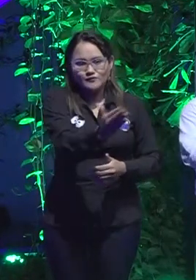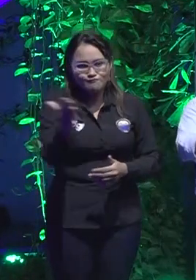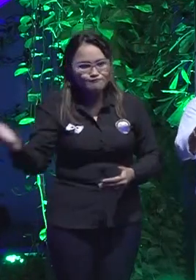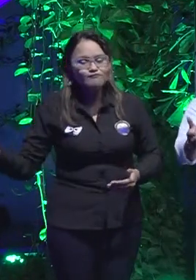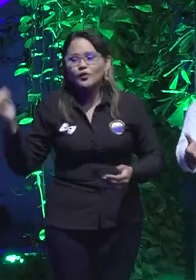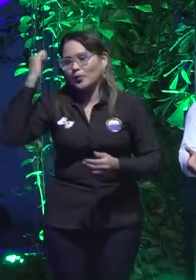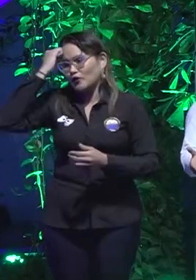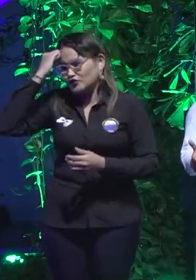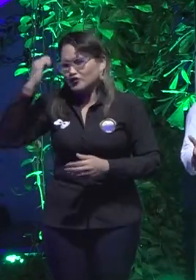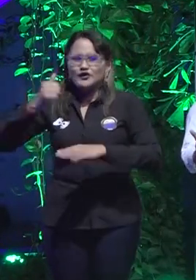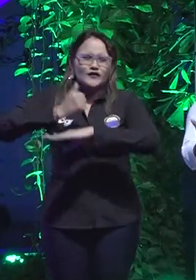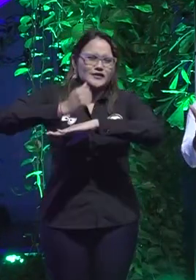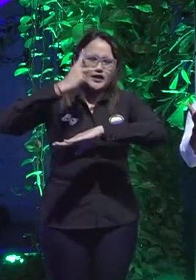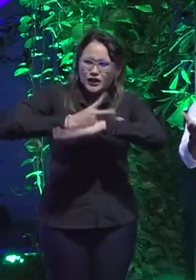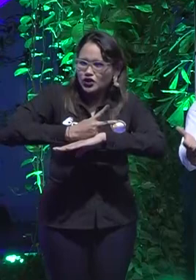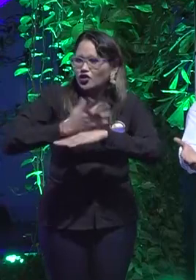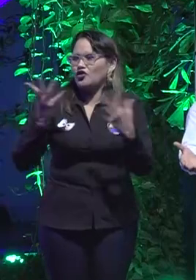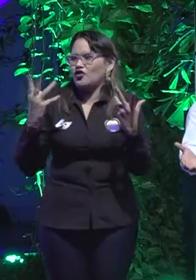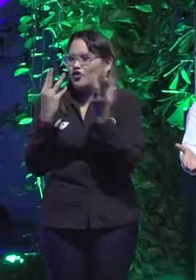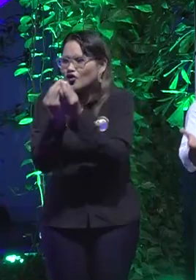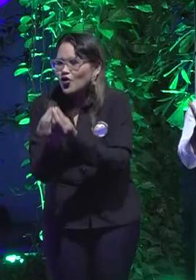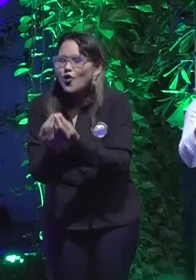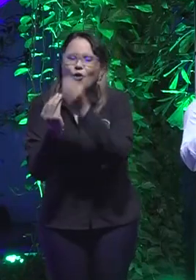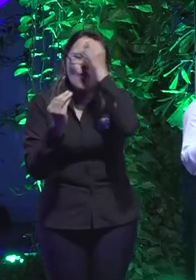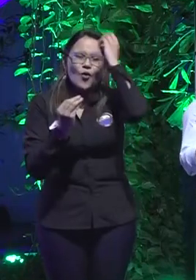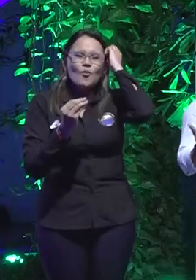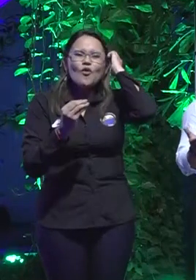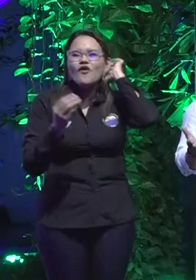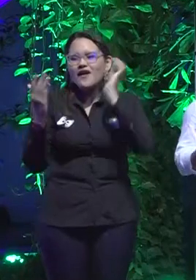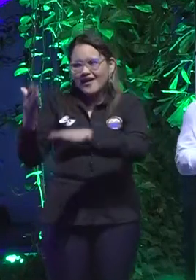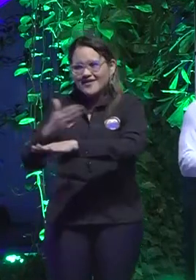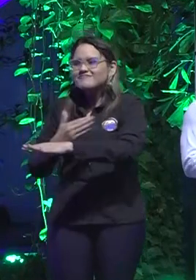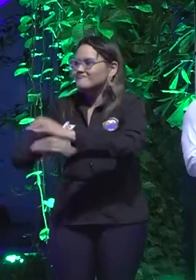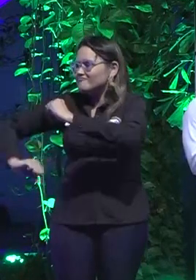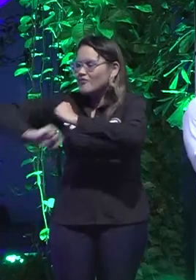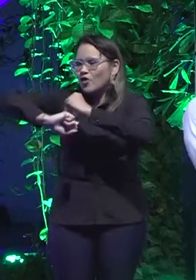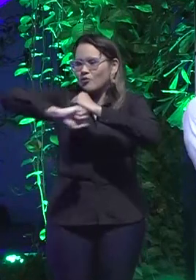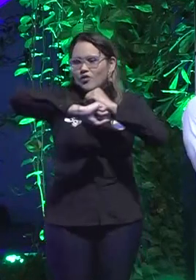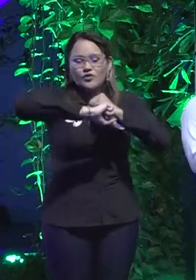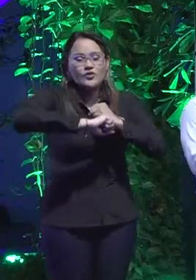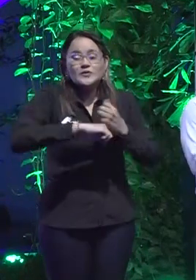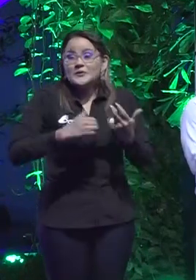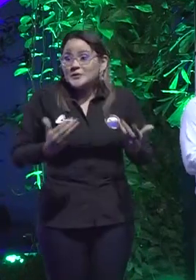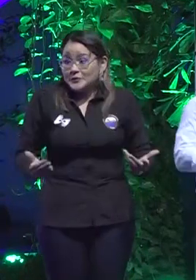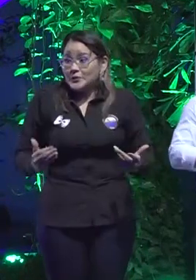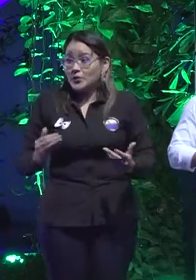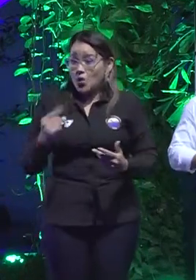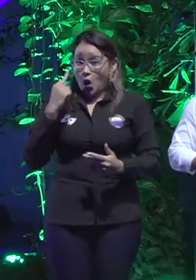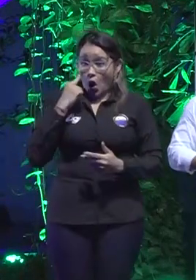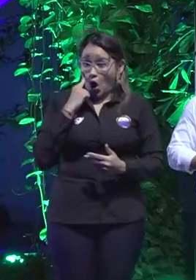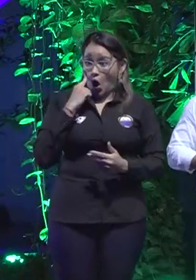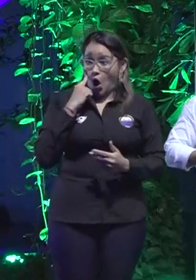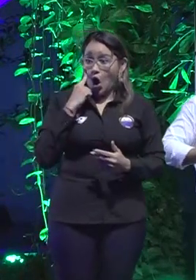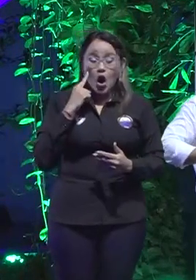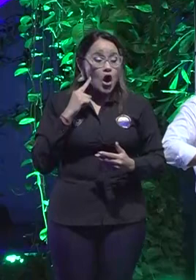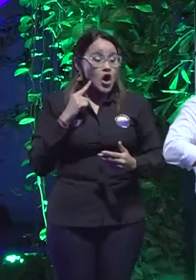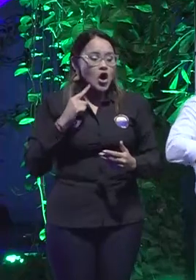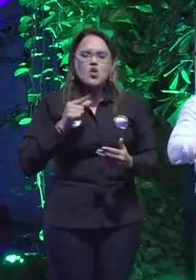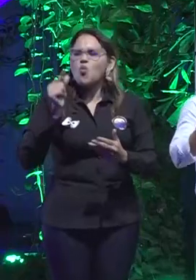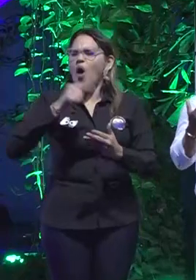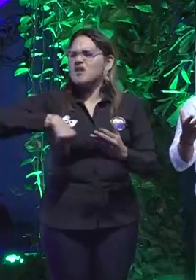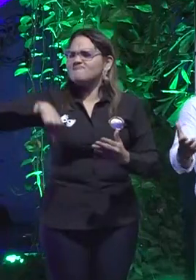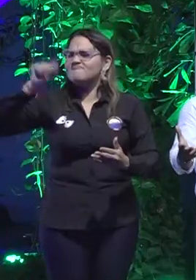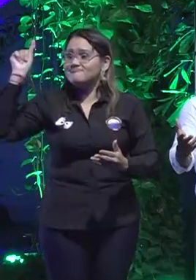a los profesores, vicerrectores, a los grupos externos que estuvieron aquí con nosotros, porque no se acredita esta administración, se